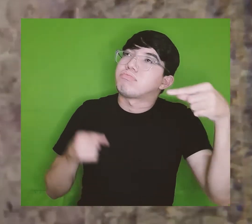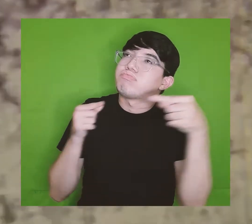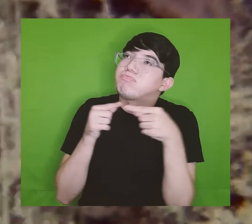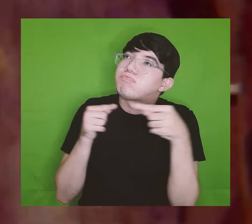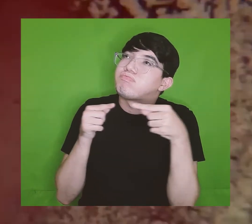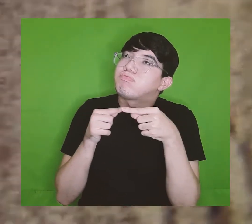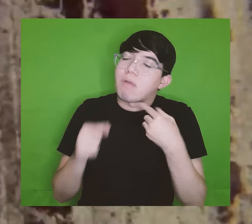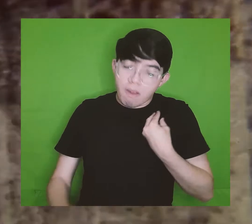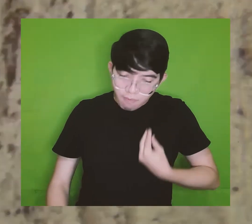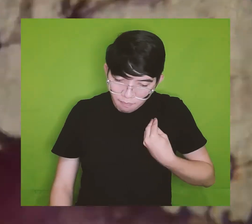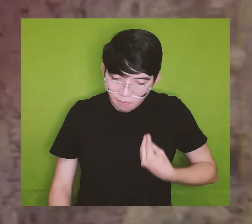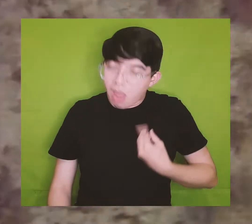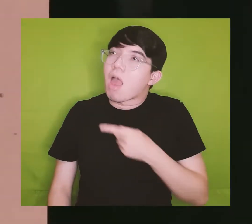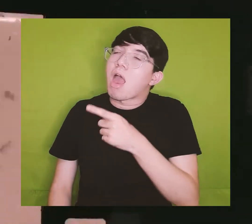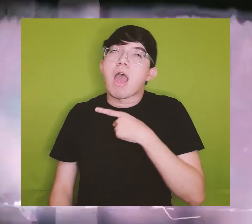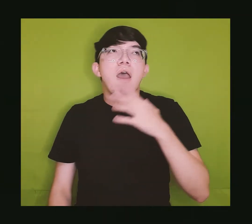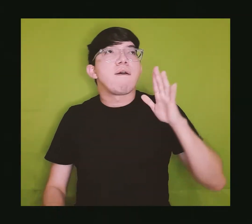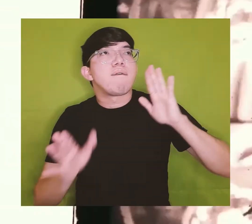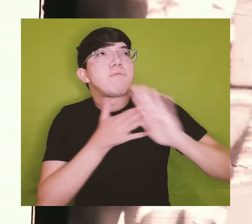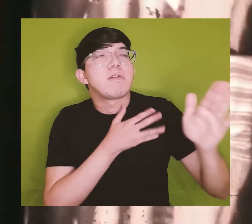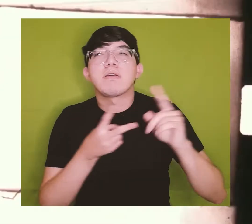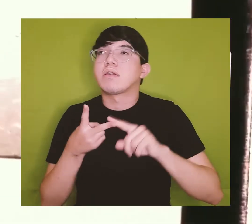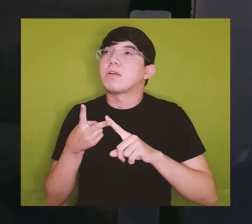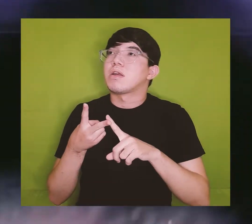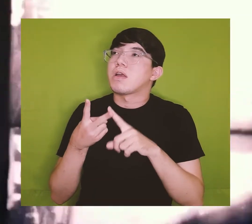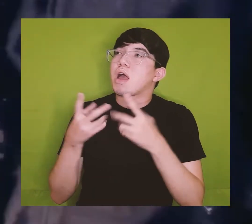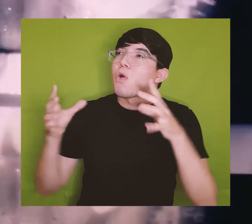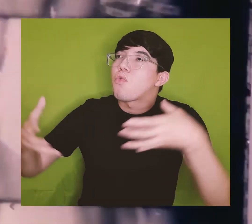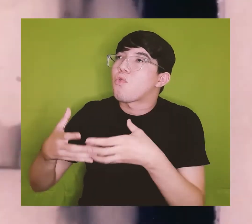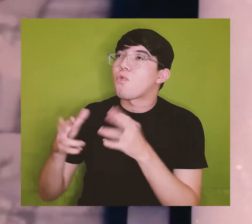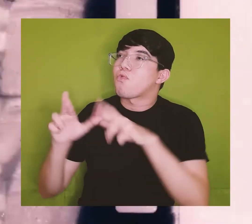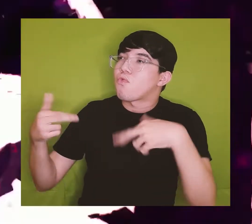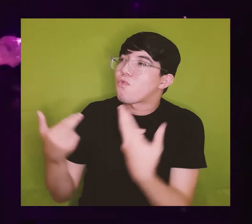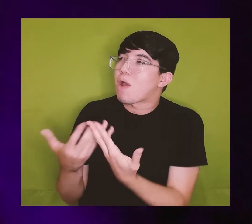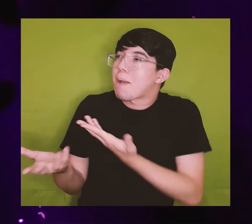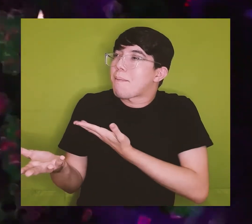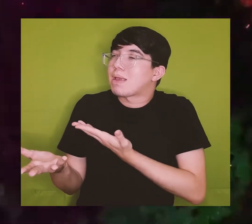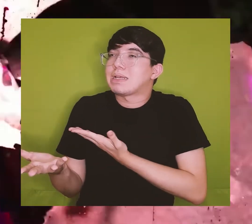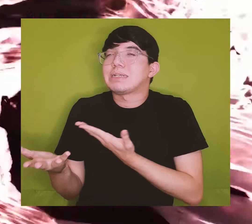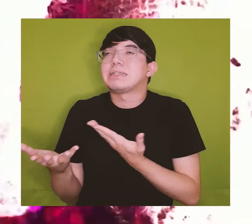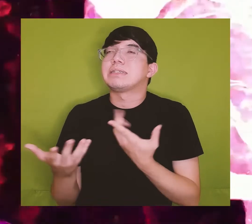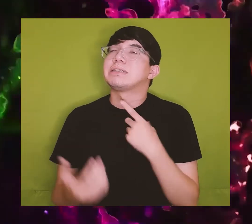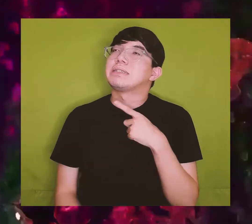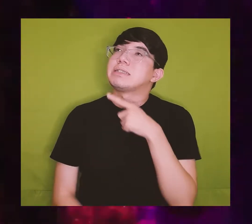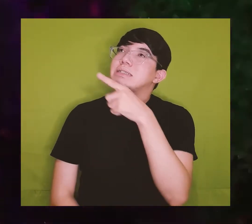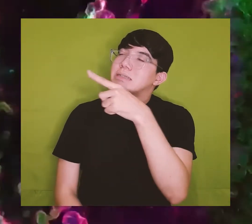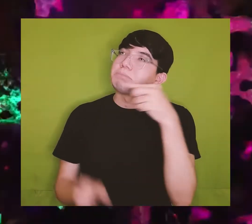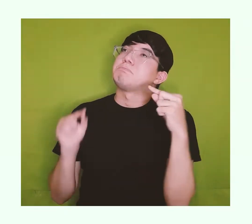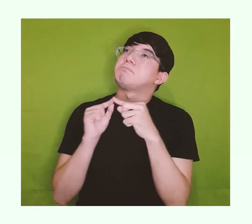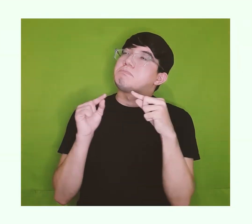de praia que foi todo mundo, né? E é muito legal porque você reenxerga a Fortaleza, né? A gente,